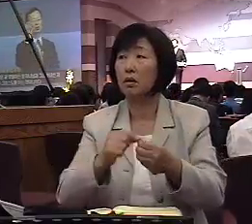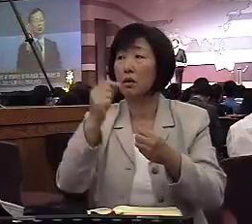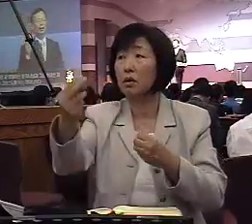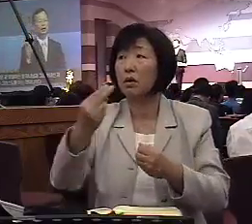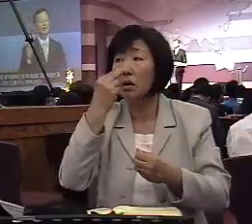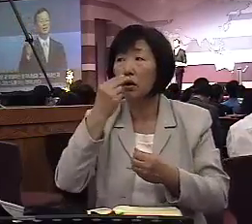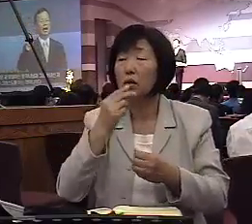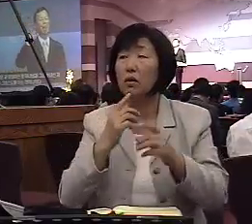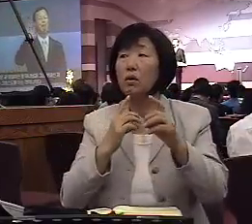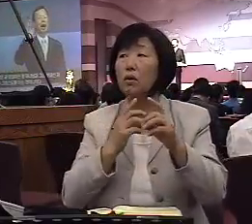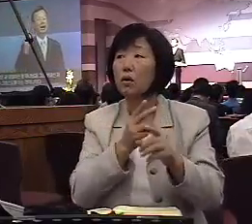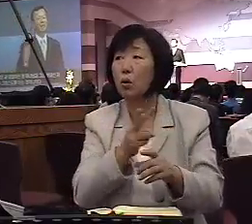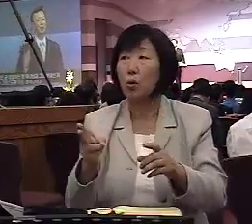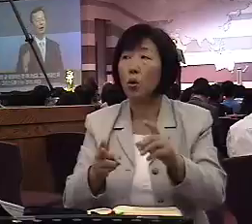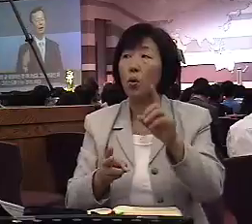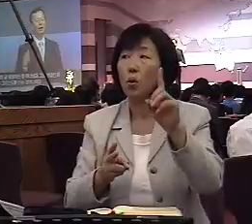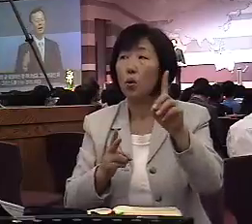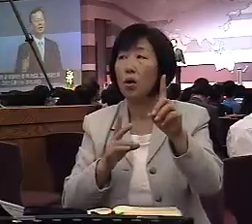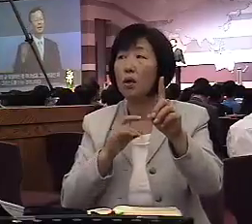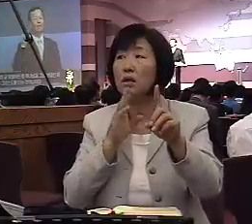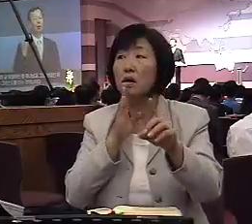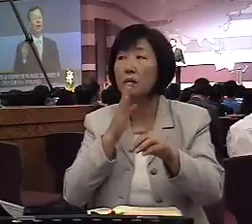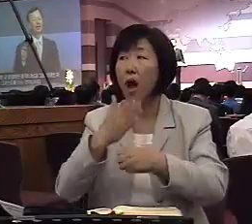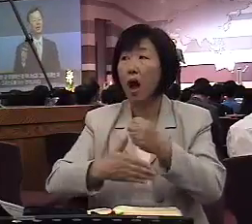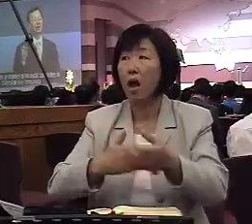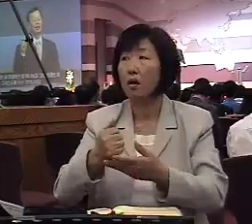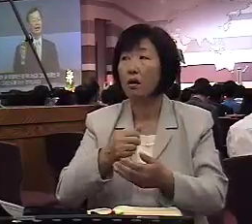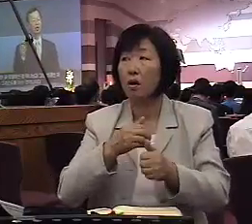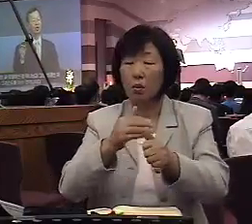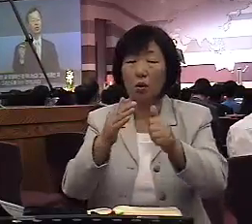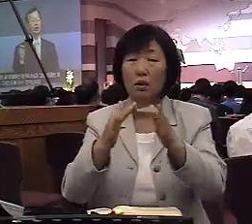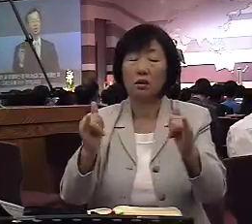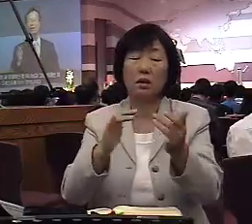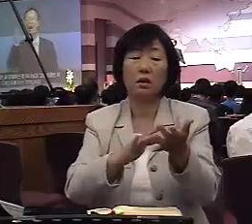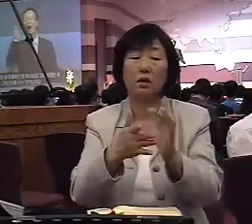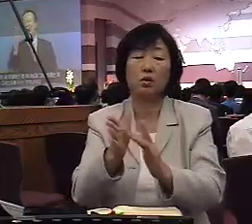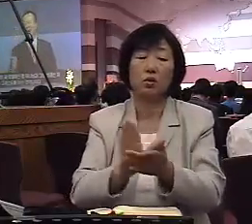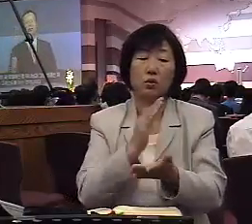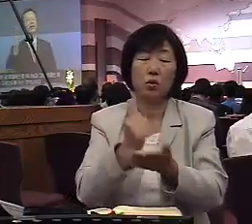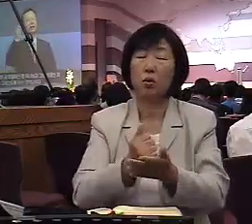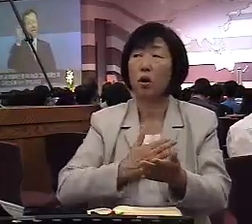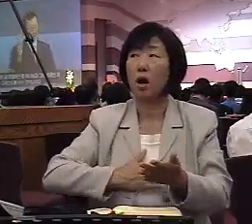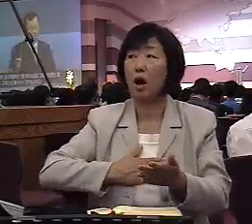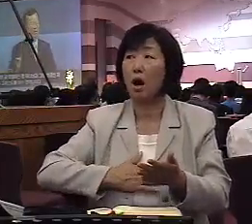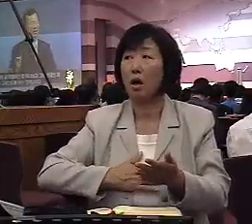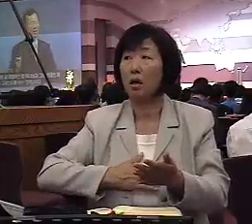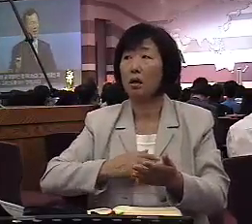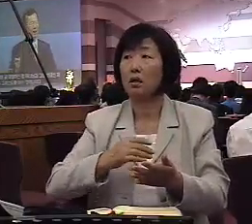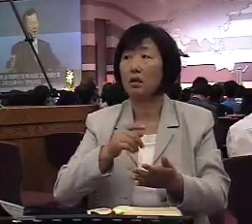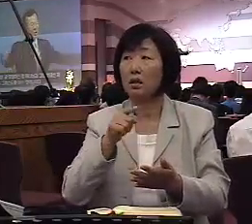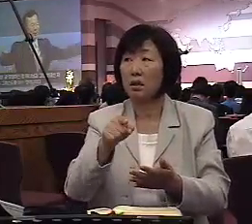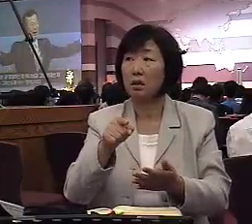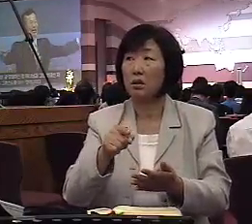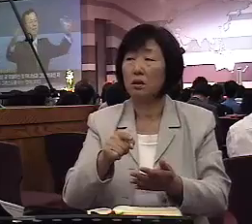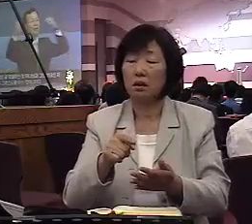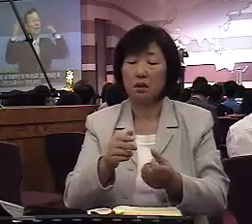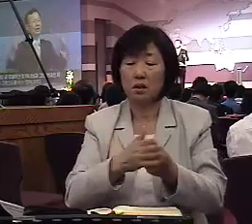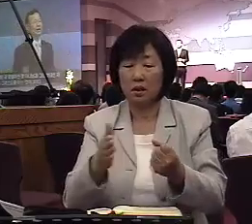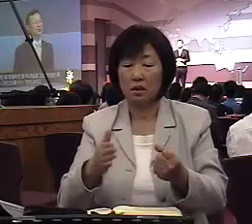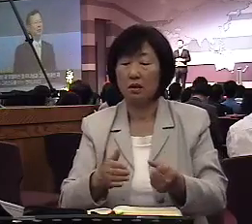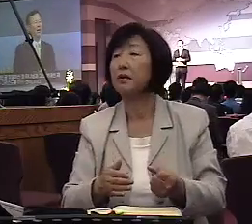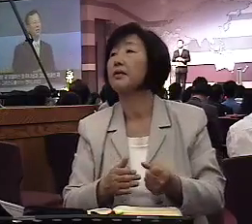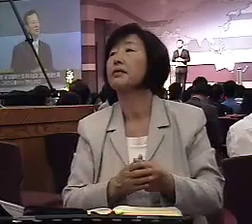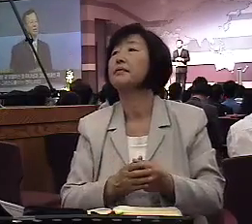영생은 곧 유일하신 참 하나님과 그의 보내신 자 예수 그리스도를 아는 이것이니이다. 여러분, 같이